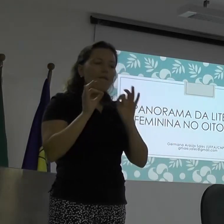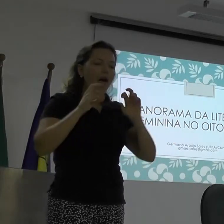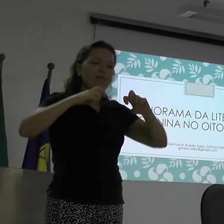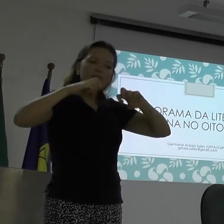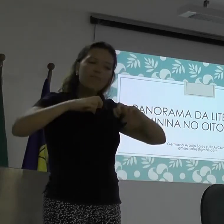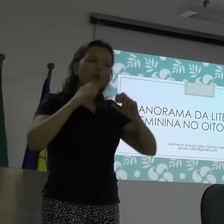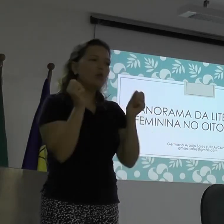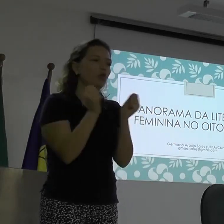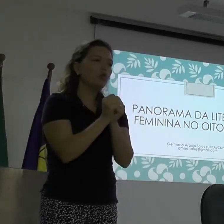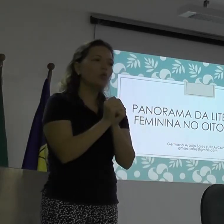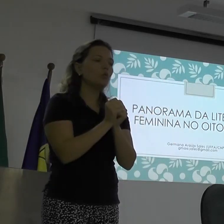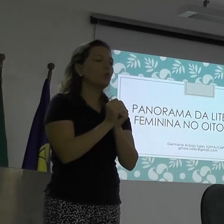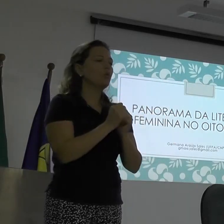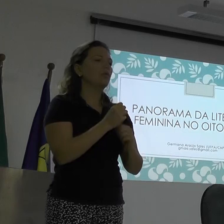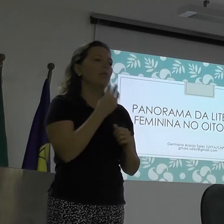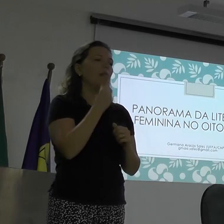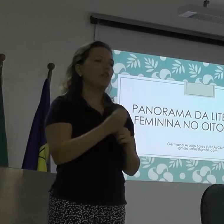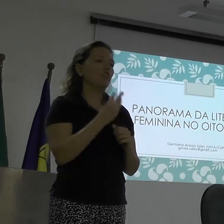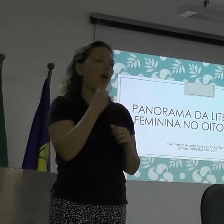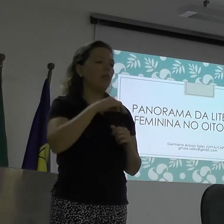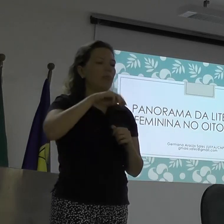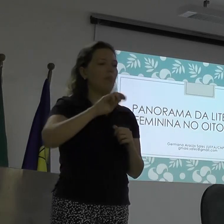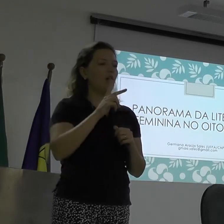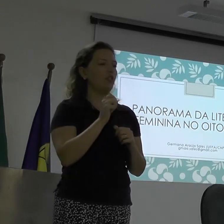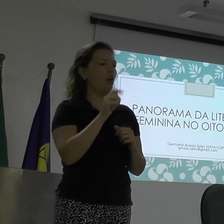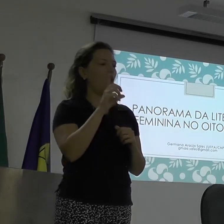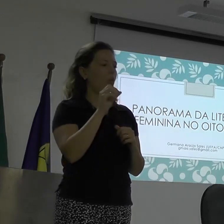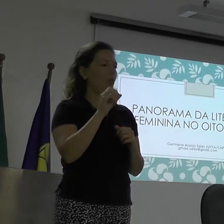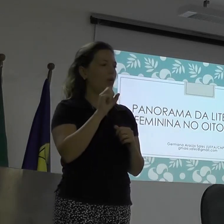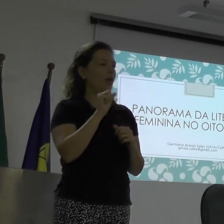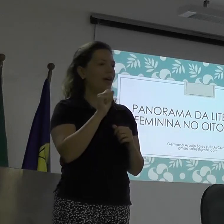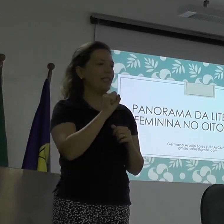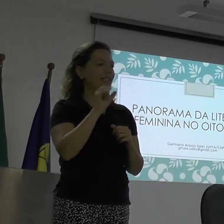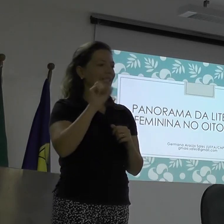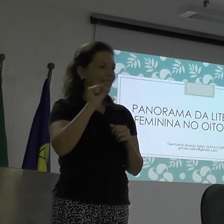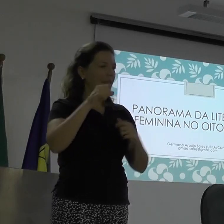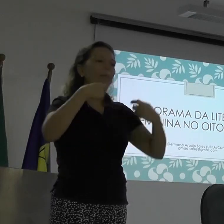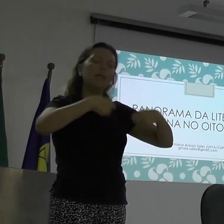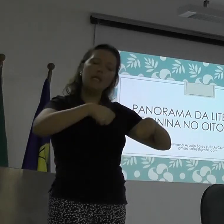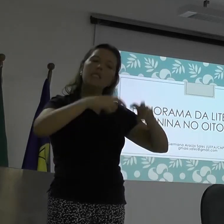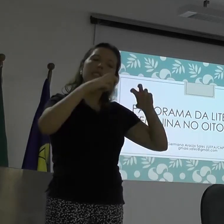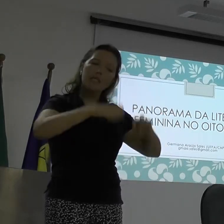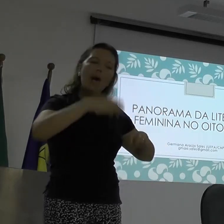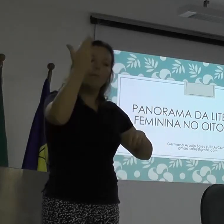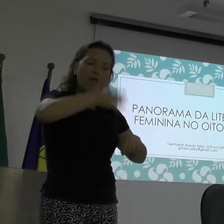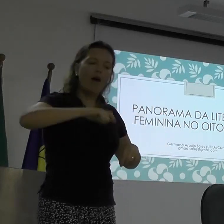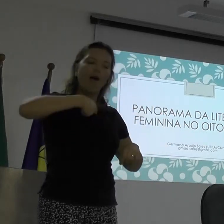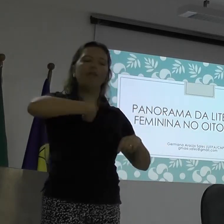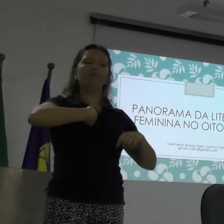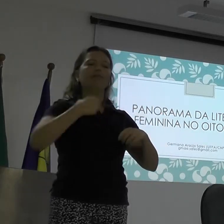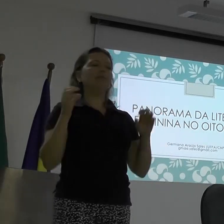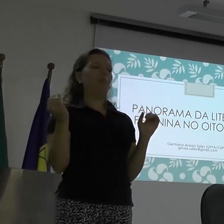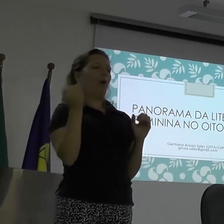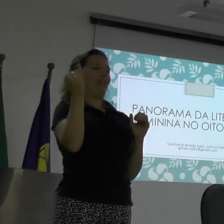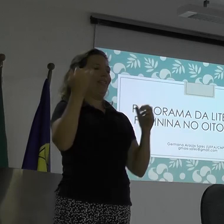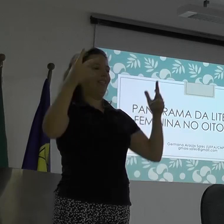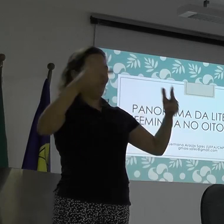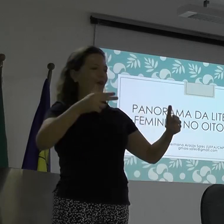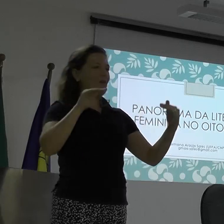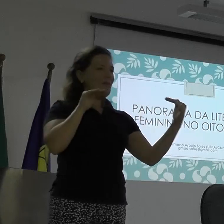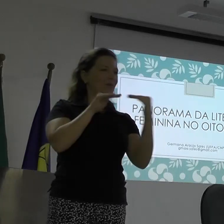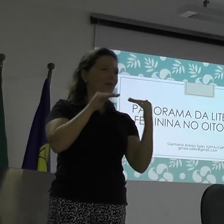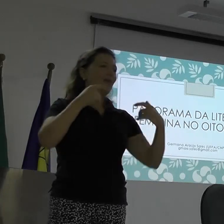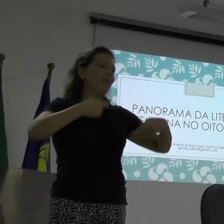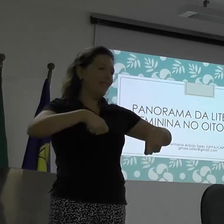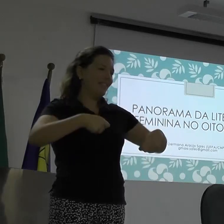poder se inserir e ter um livrinho publicado na Garnier. Mas enfim, então é